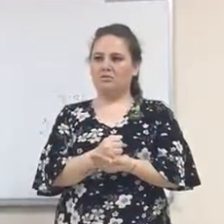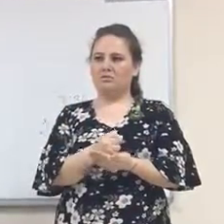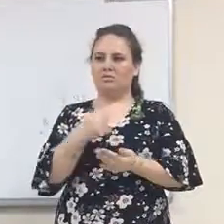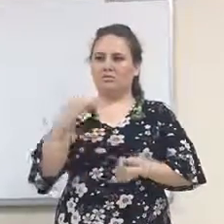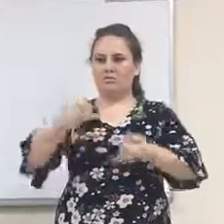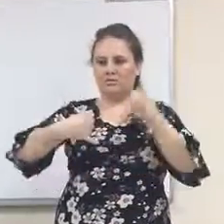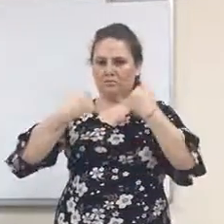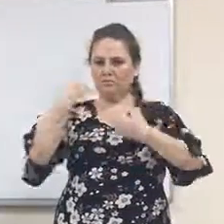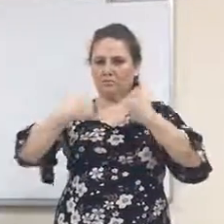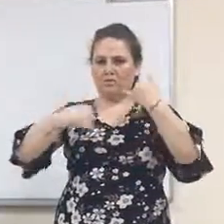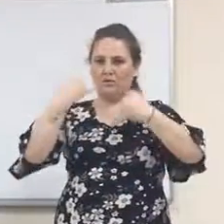münakaşa, tartışma,